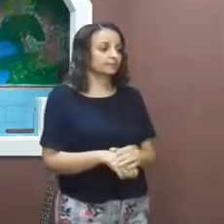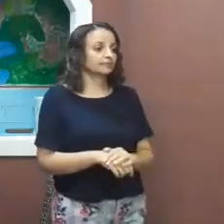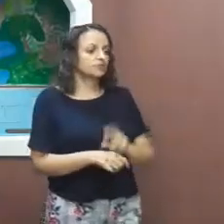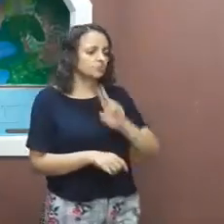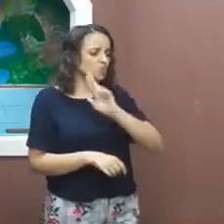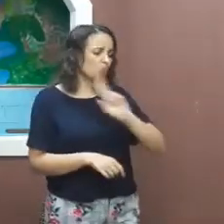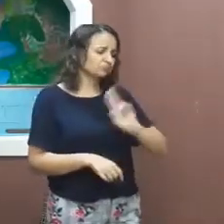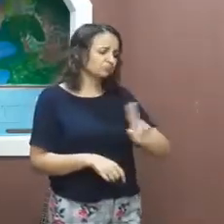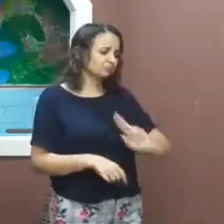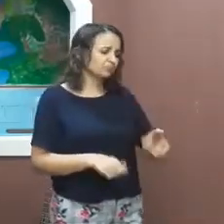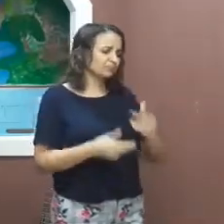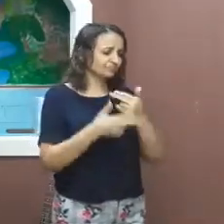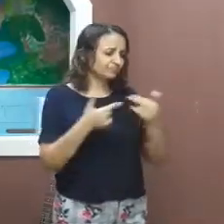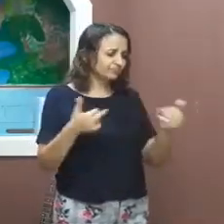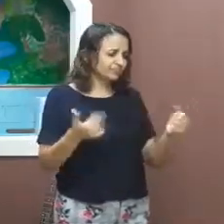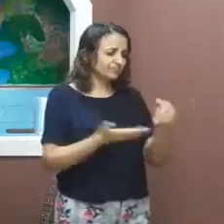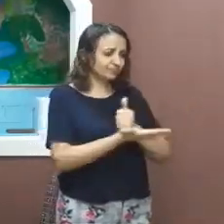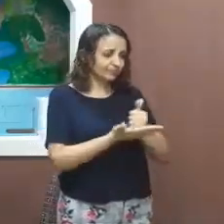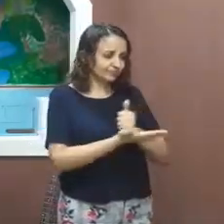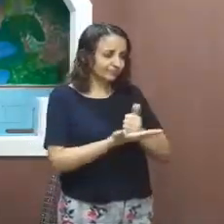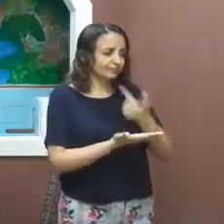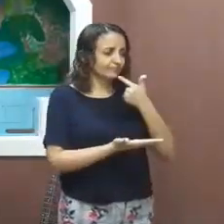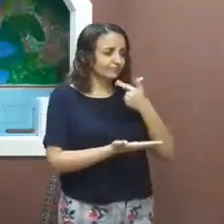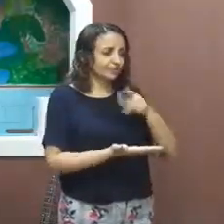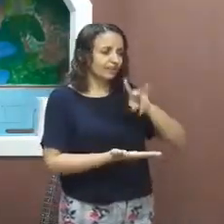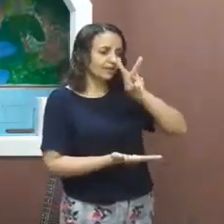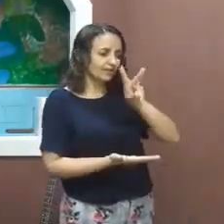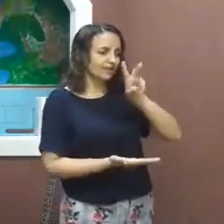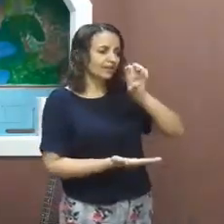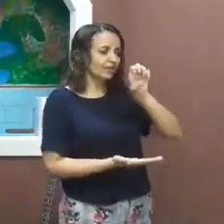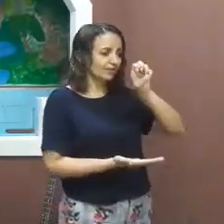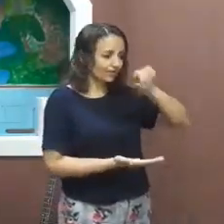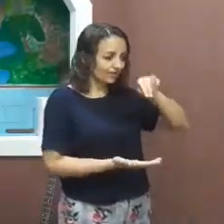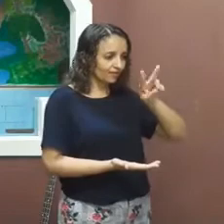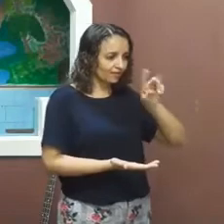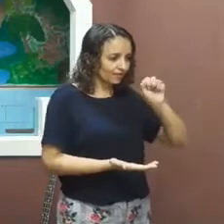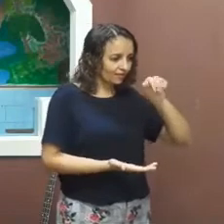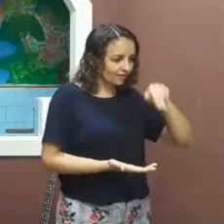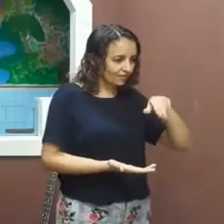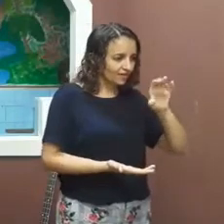Ritalina e companhia. E, nossa, esse é forte.